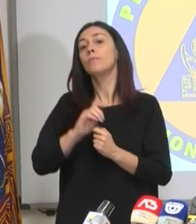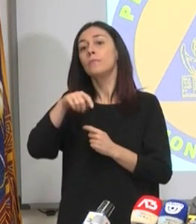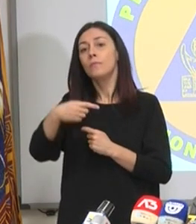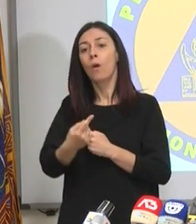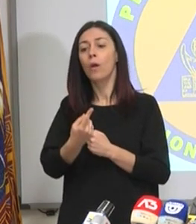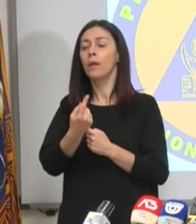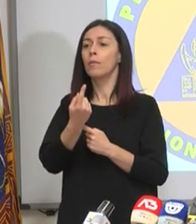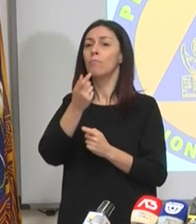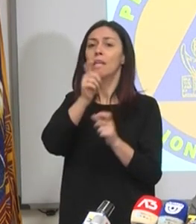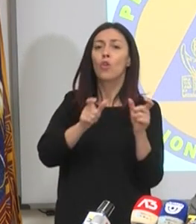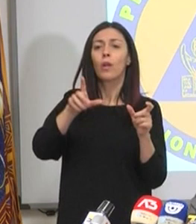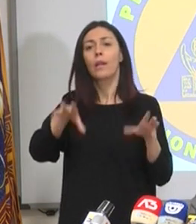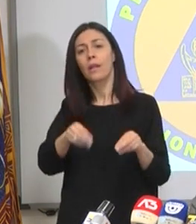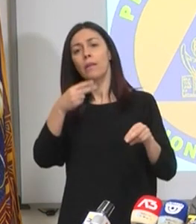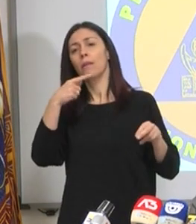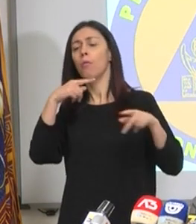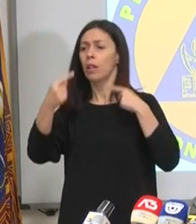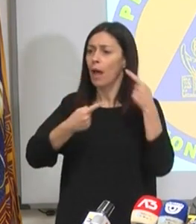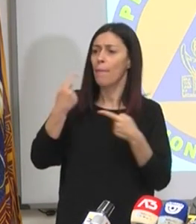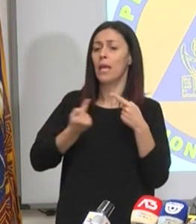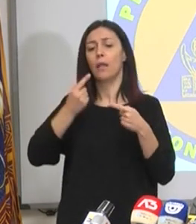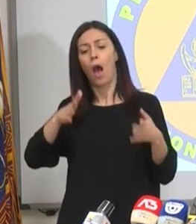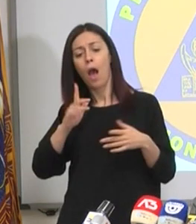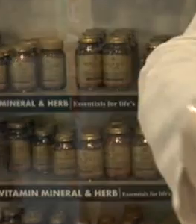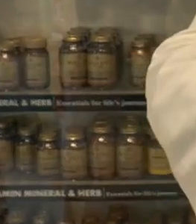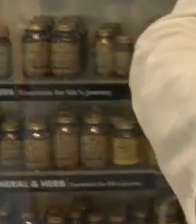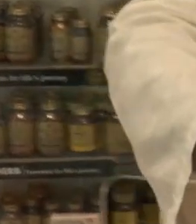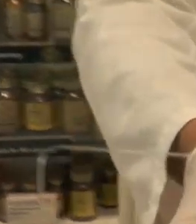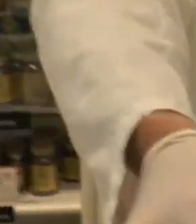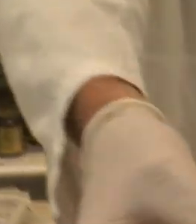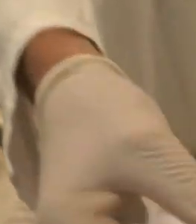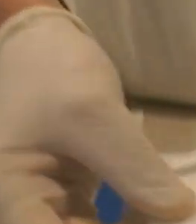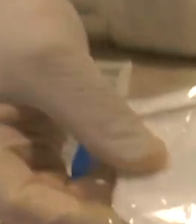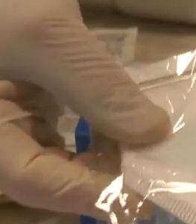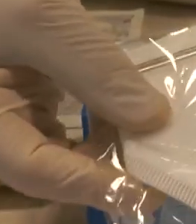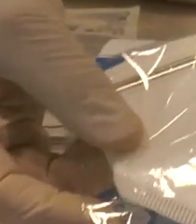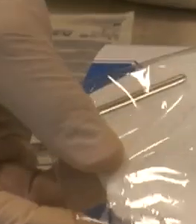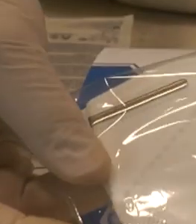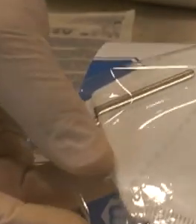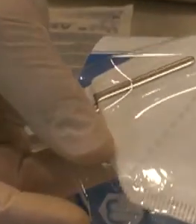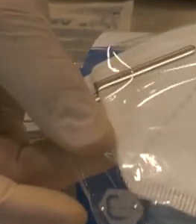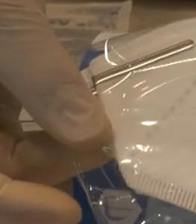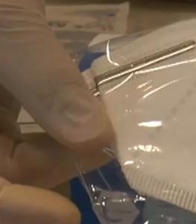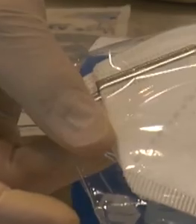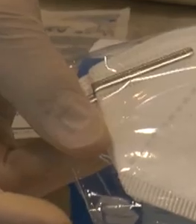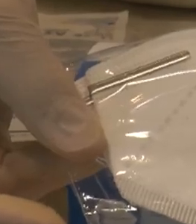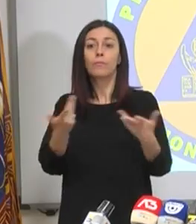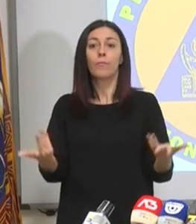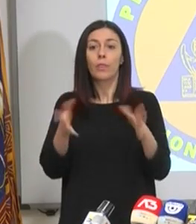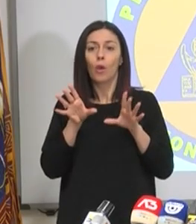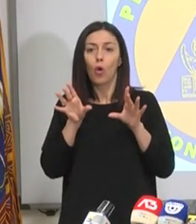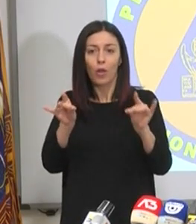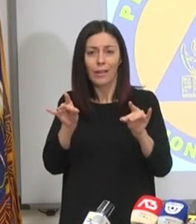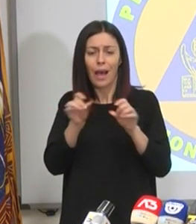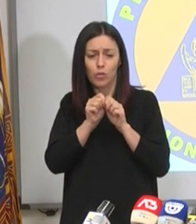era meglio la zona gialla plus che qualche da che su perché giu zaia ricorda anche i timori della prima fase dell'epidemia